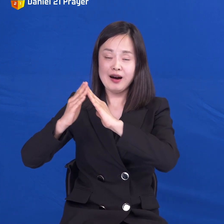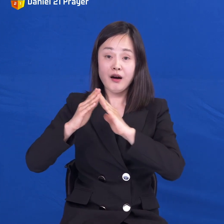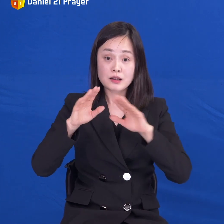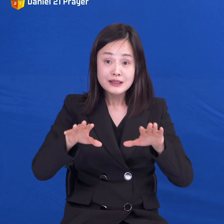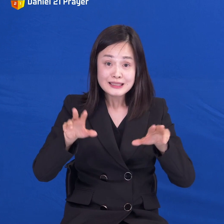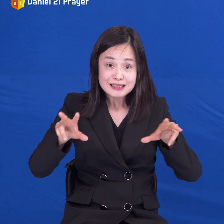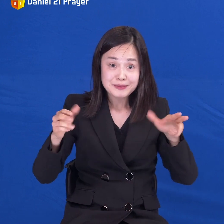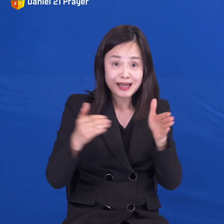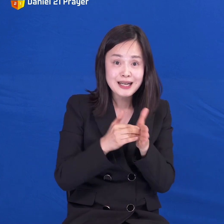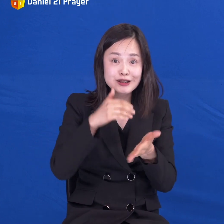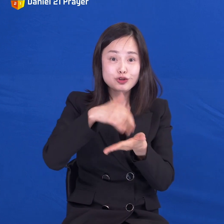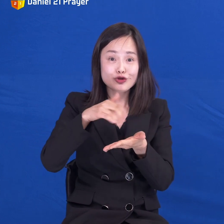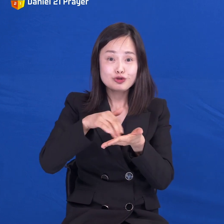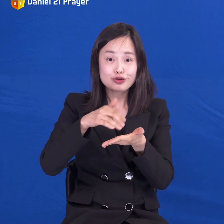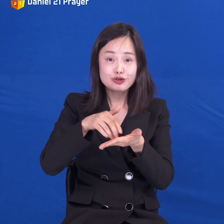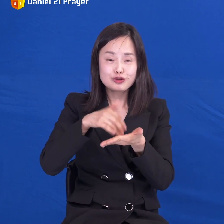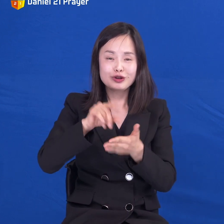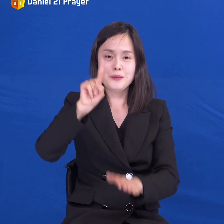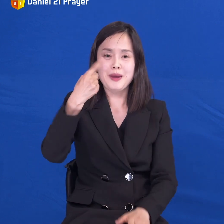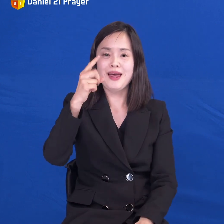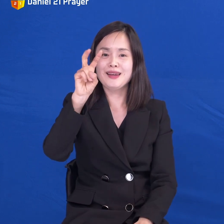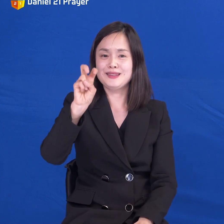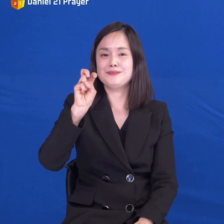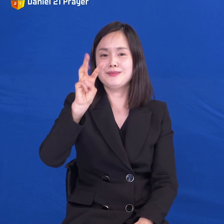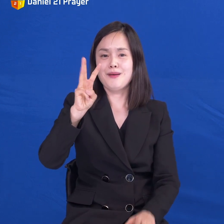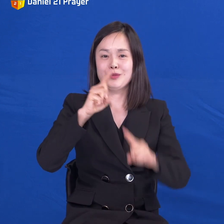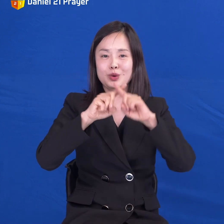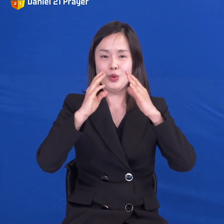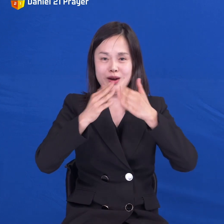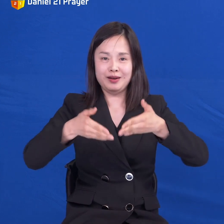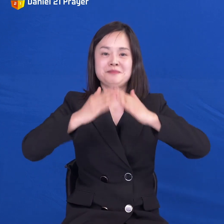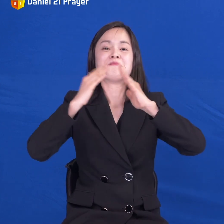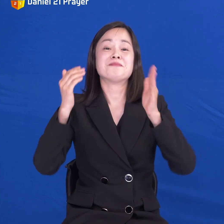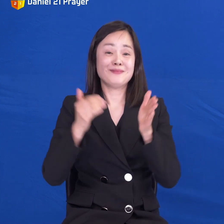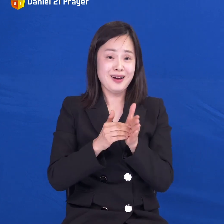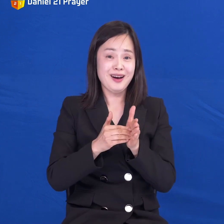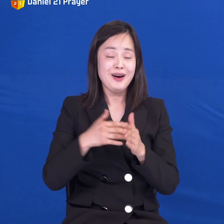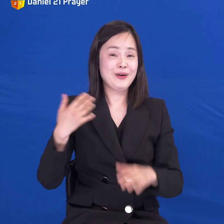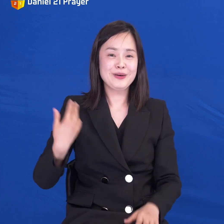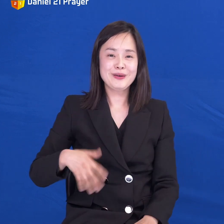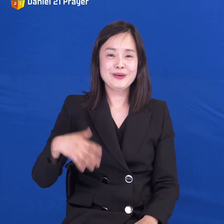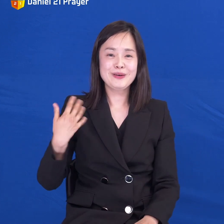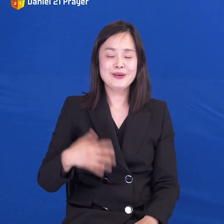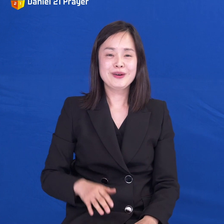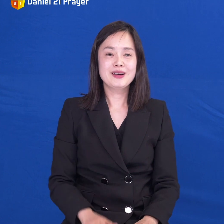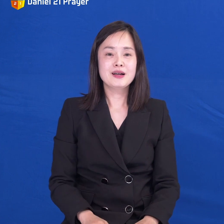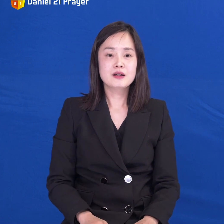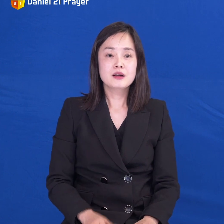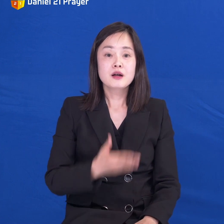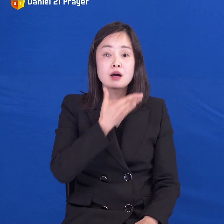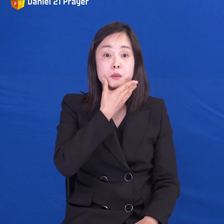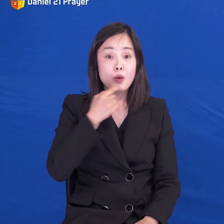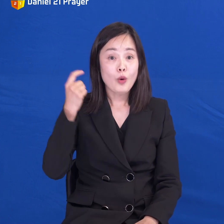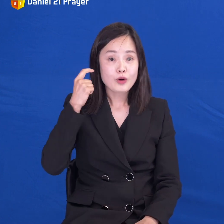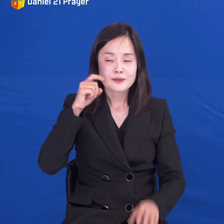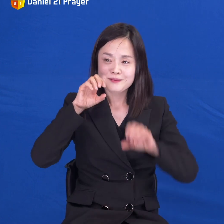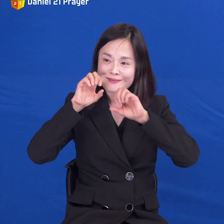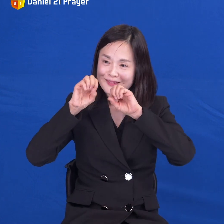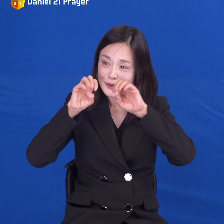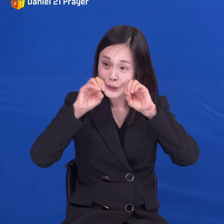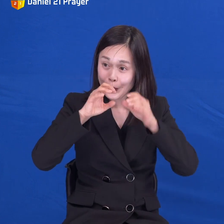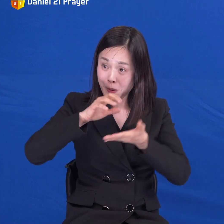했습니다. 그런데 여러분, 이렇게 복음이 쉽게만 들어가면 얼마나 좋겠습니까?